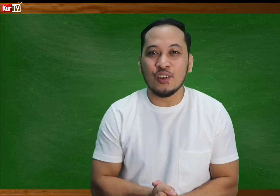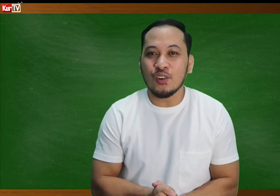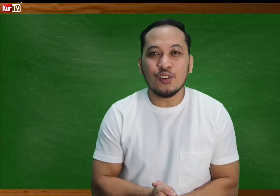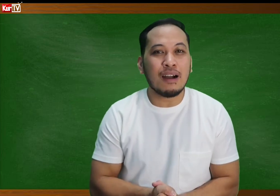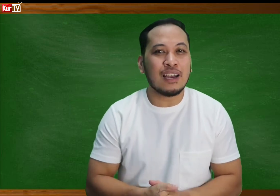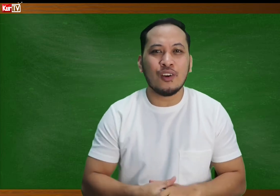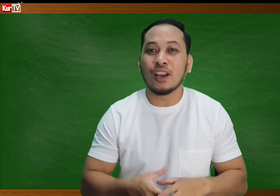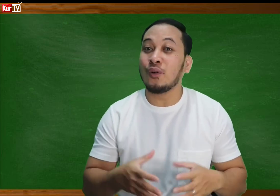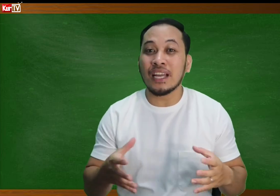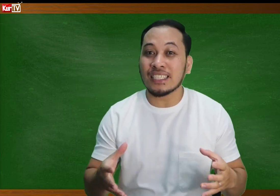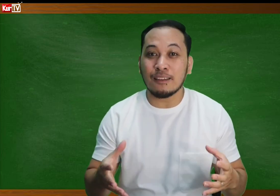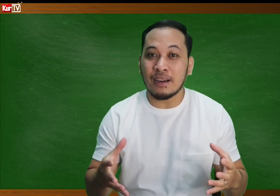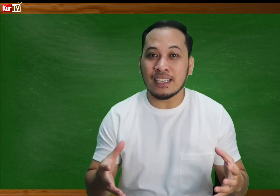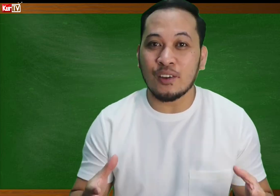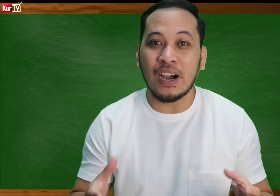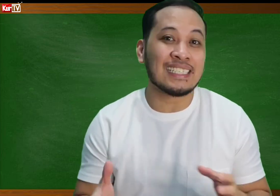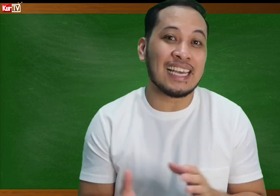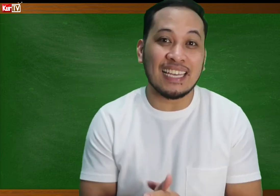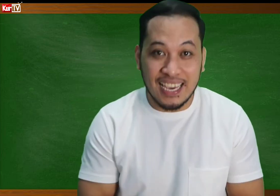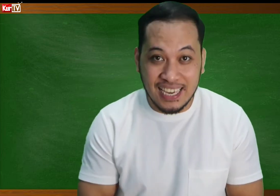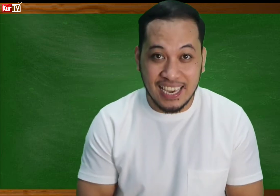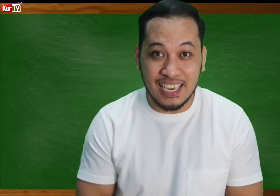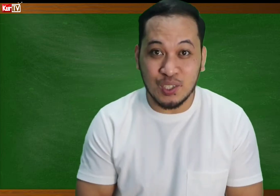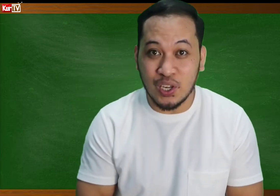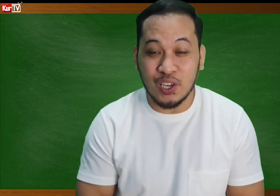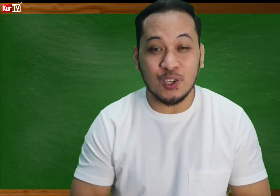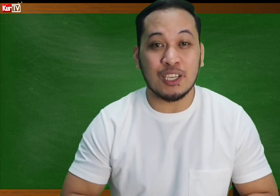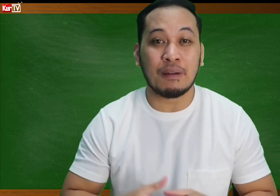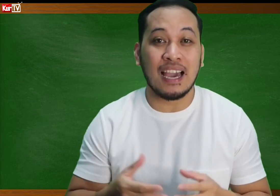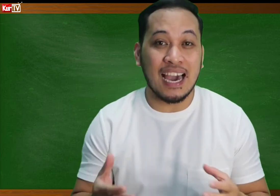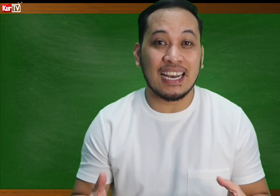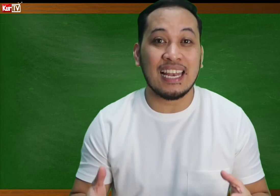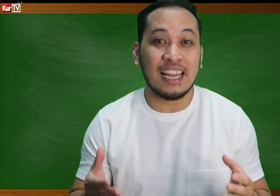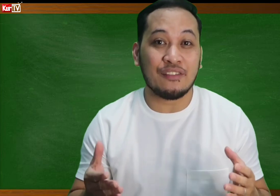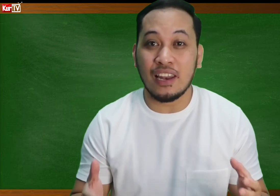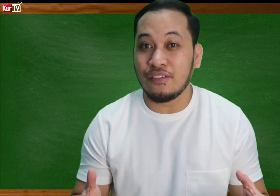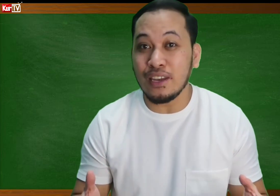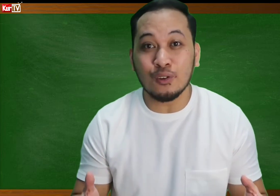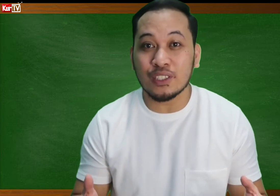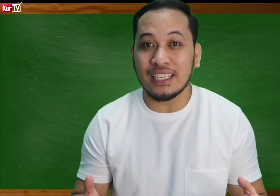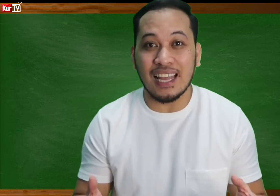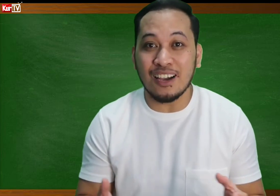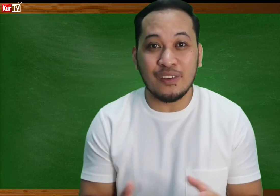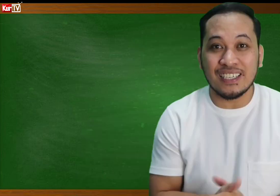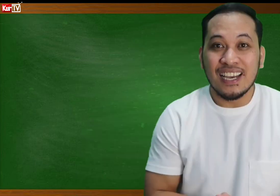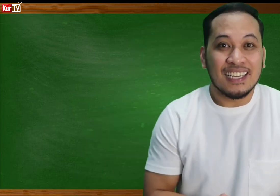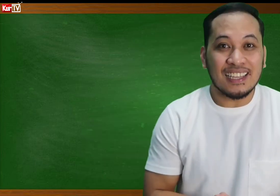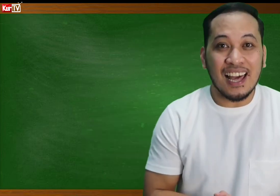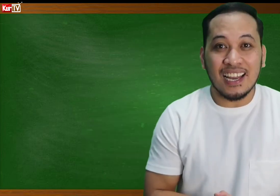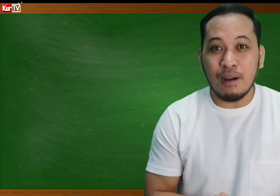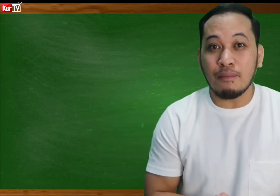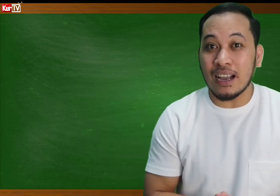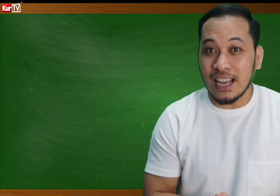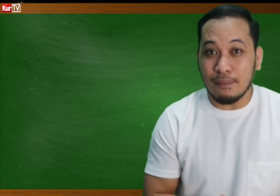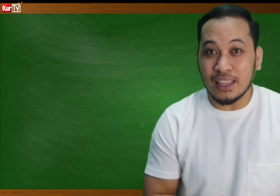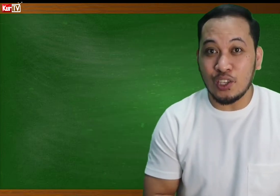inyong mga lugar kung nasan man kayo at sana ay nag-e-enjoy kayo sa pag-aaral ng Filipino Sign Language na talaga namang magagamit ninyo